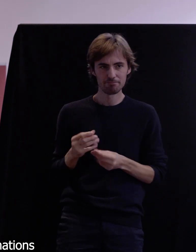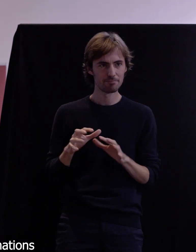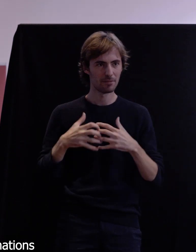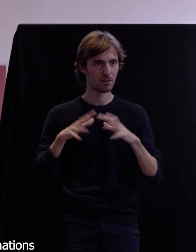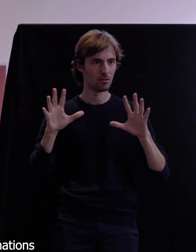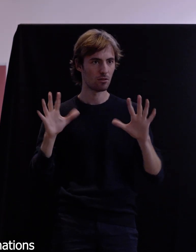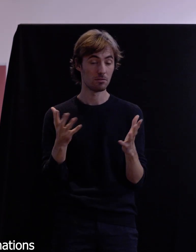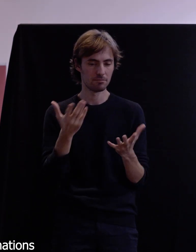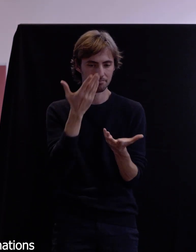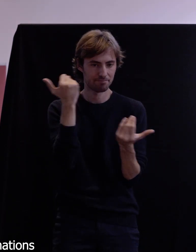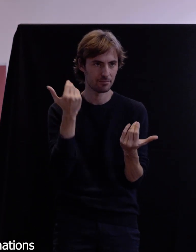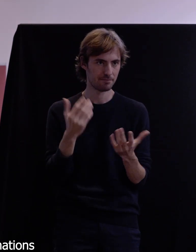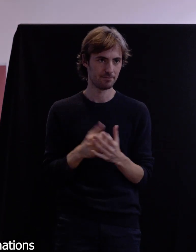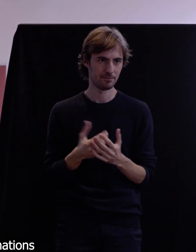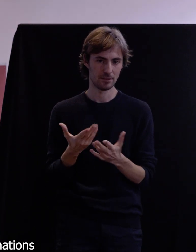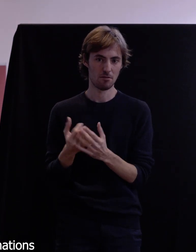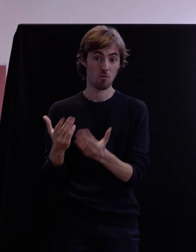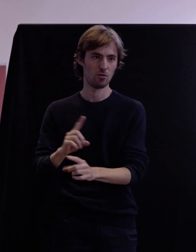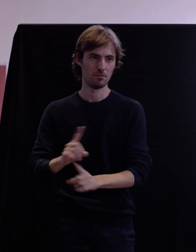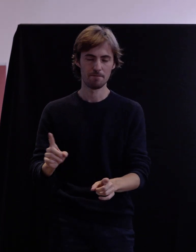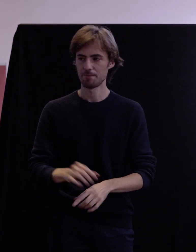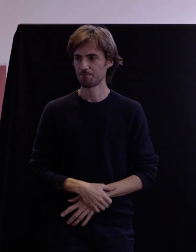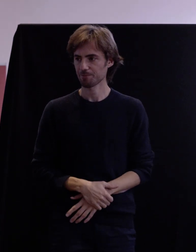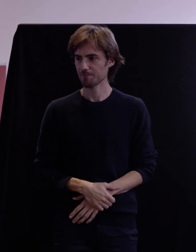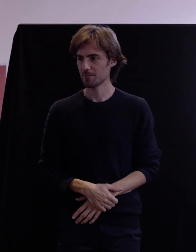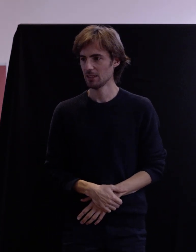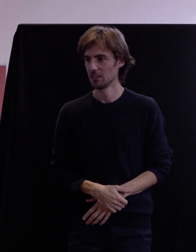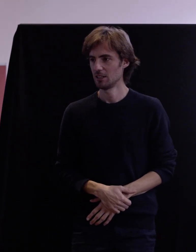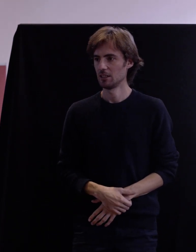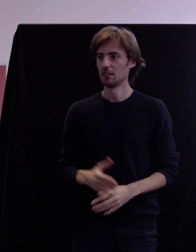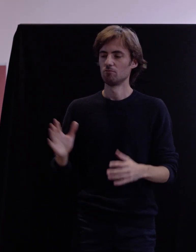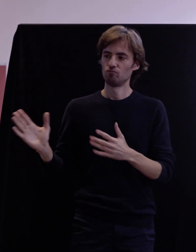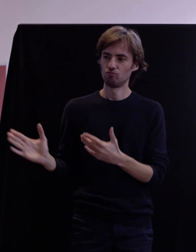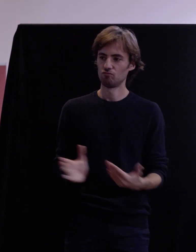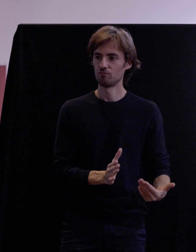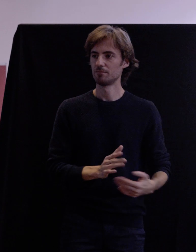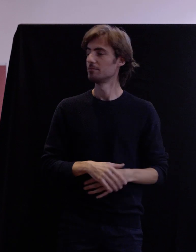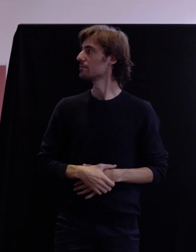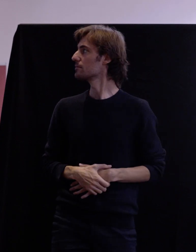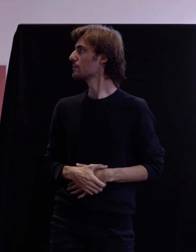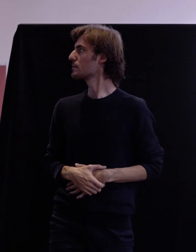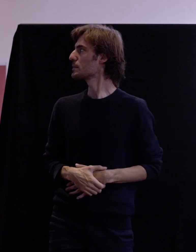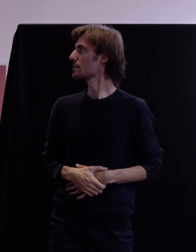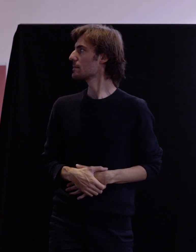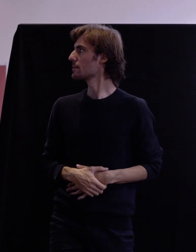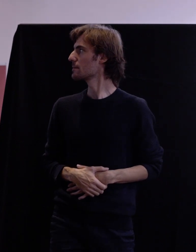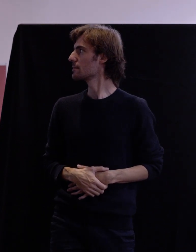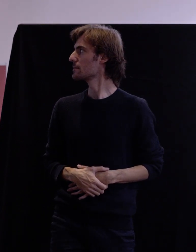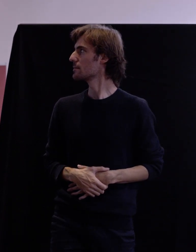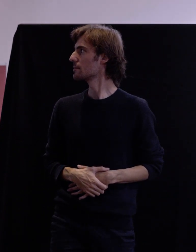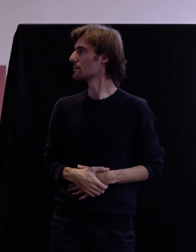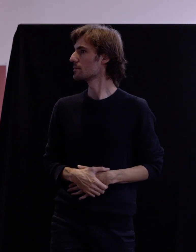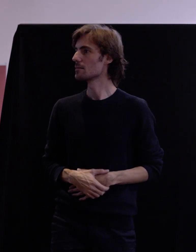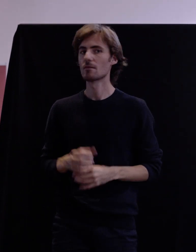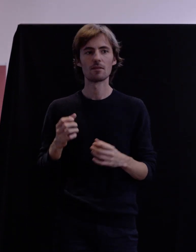cet implant. Ça, je passe. Et donc, évidemment,